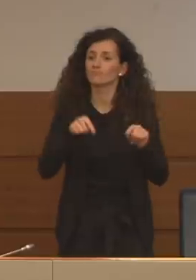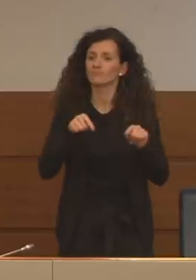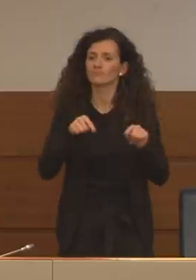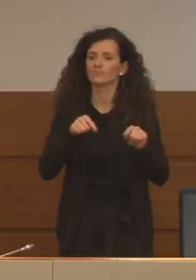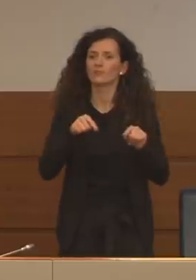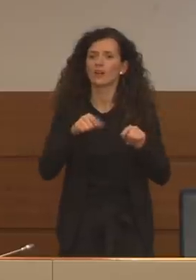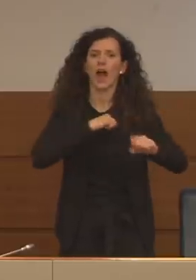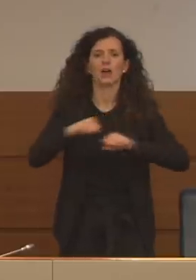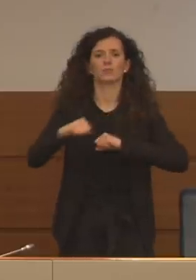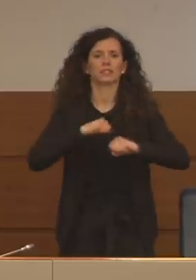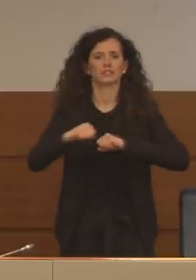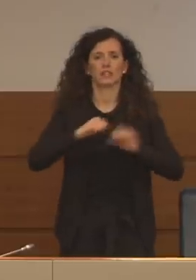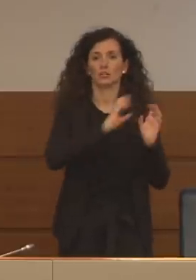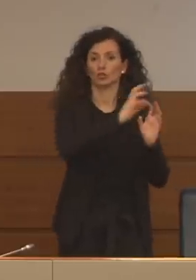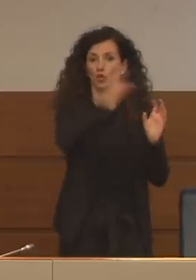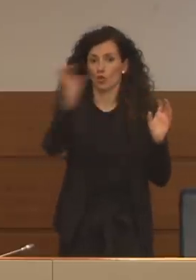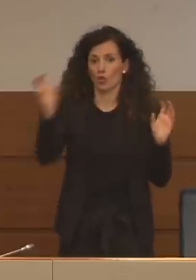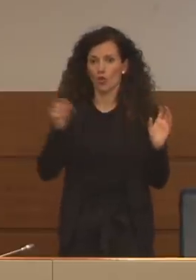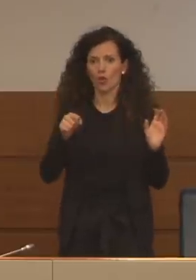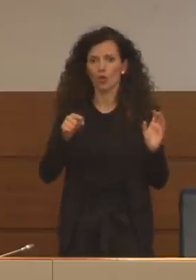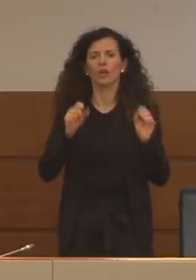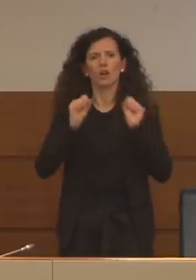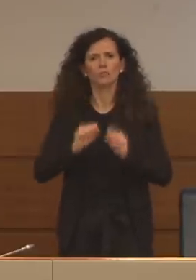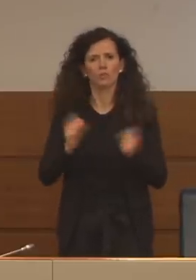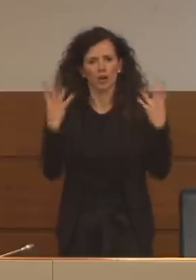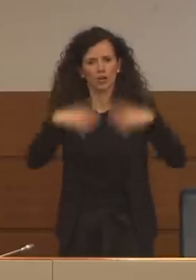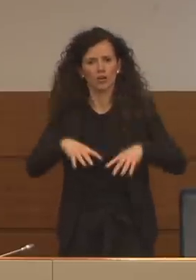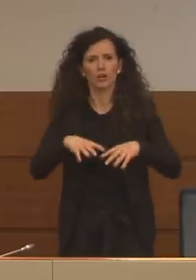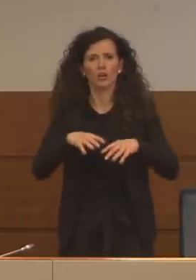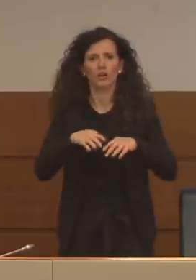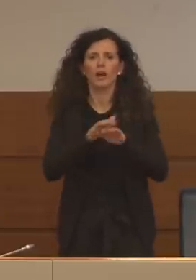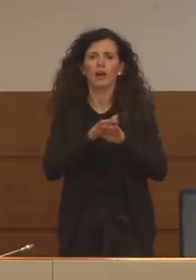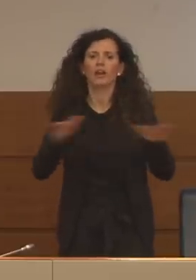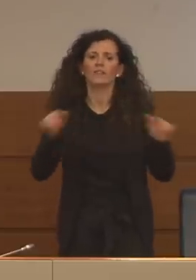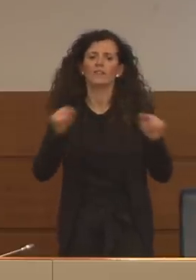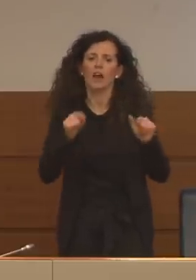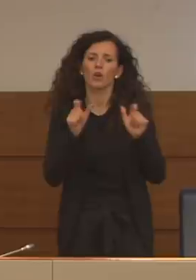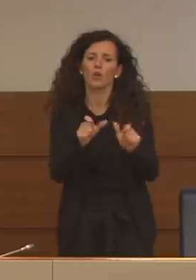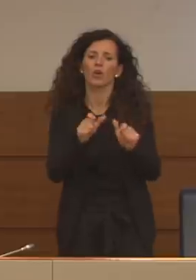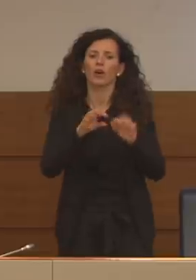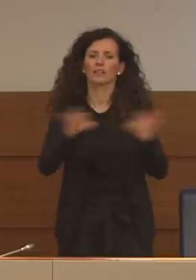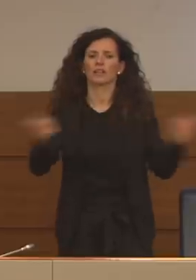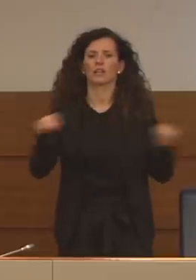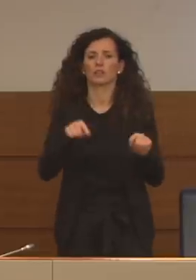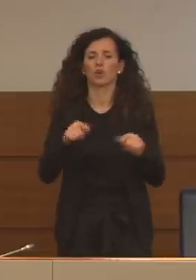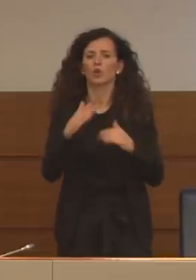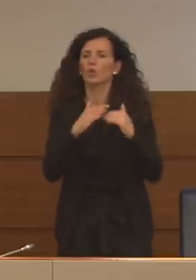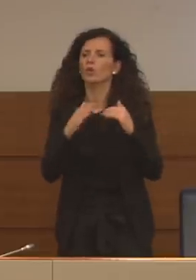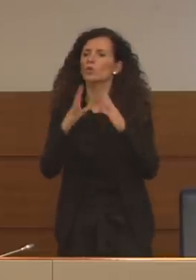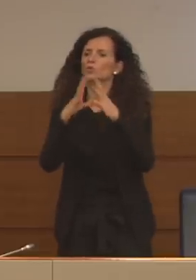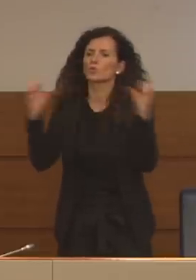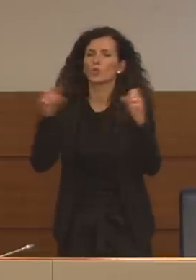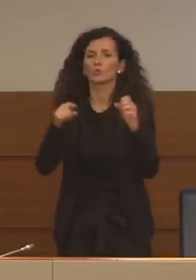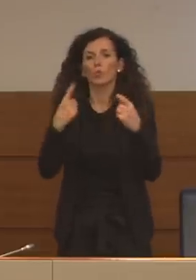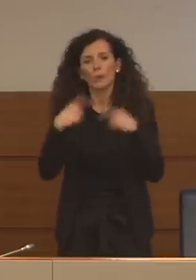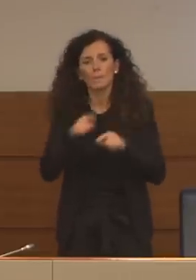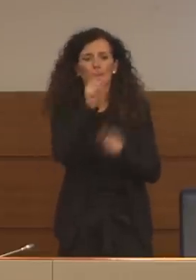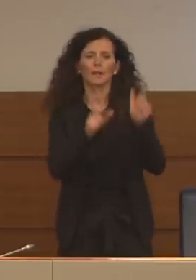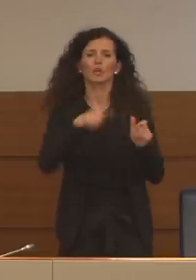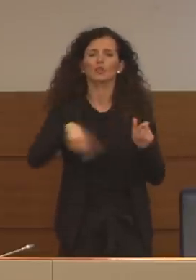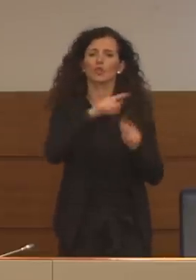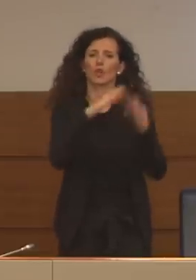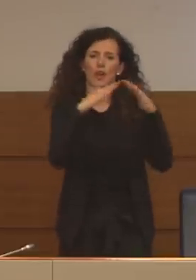di organizzare a livello territoriale delle strutture per l'assistenza dei senza tetto